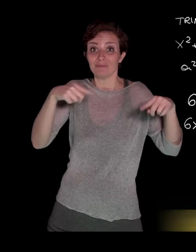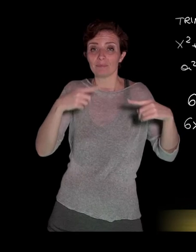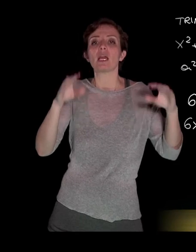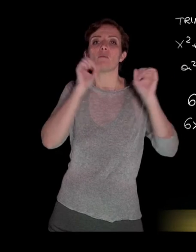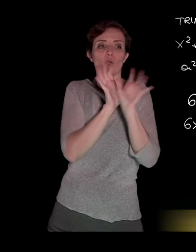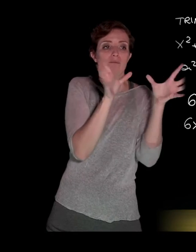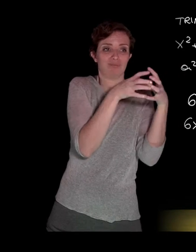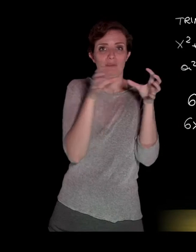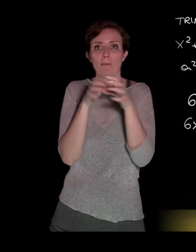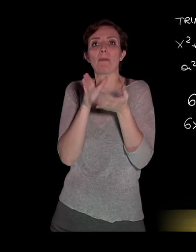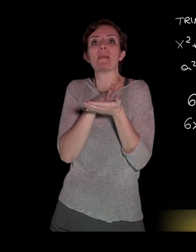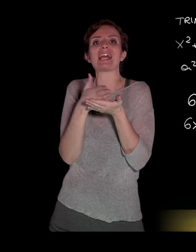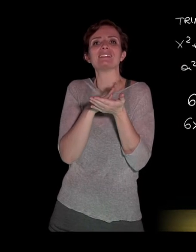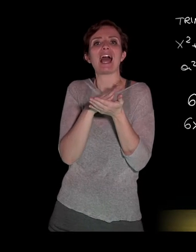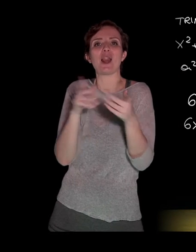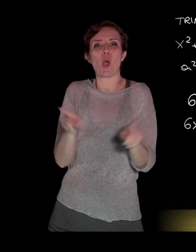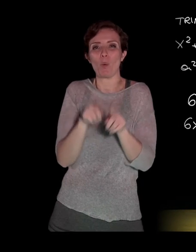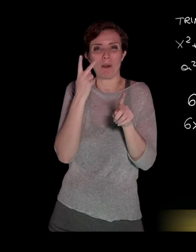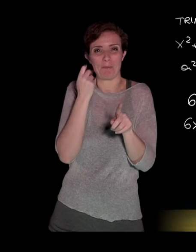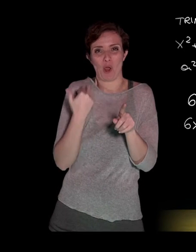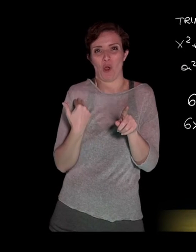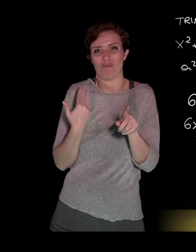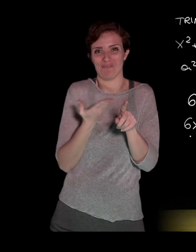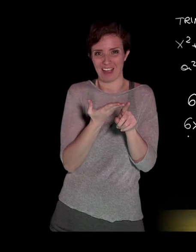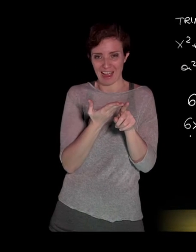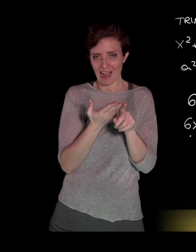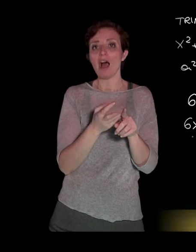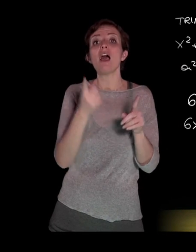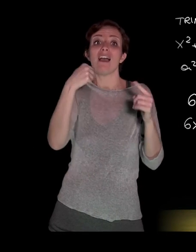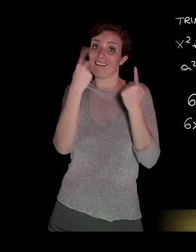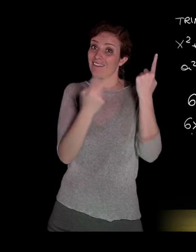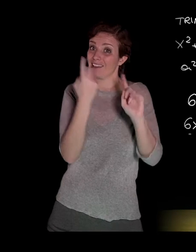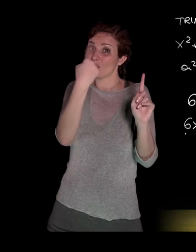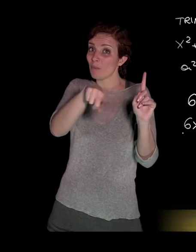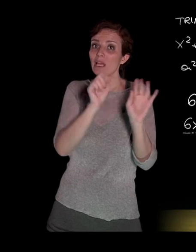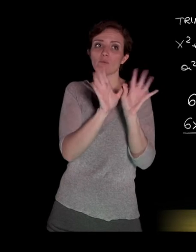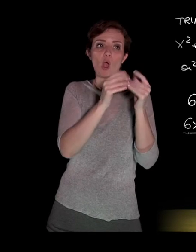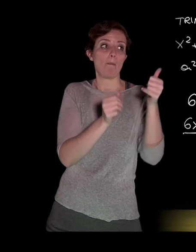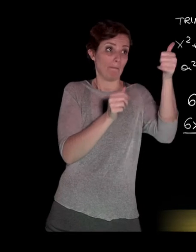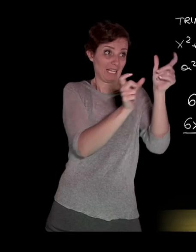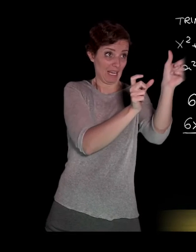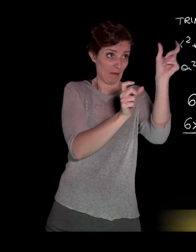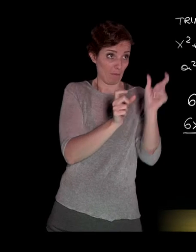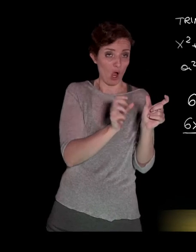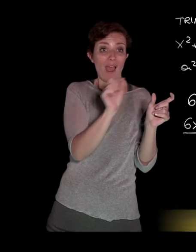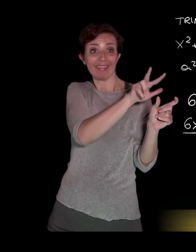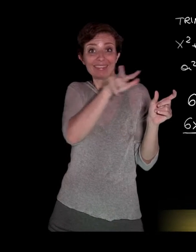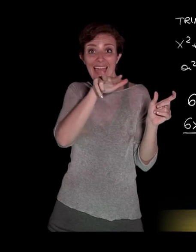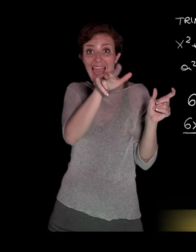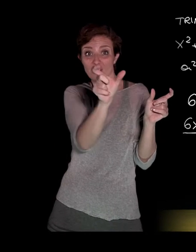questo punto andare a effettuare un raccoglimento parziale esattamente come abbiamo visto in precedenza e in particolare in questo caso possiamo raccogliere tra il primo